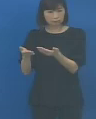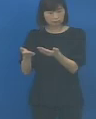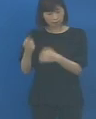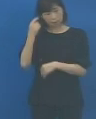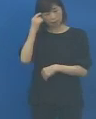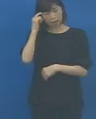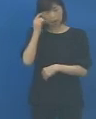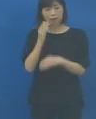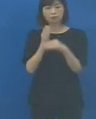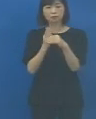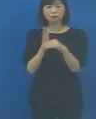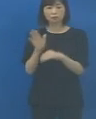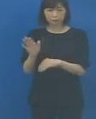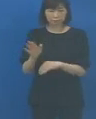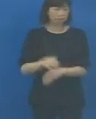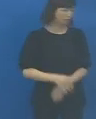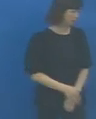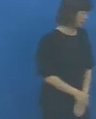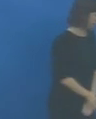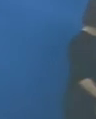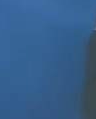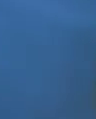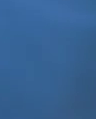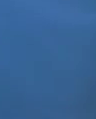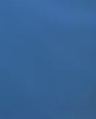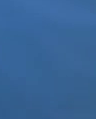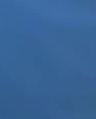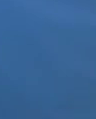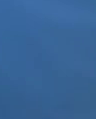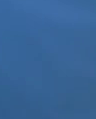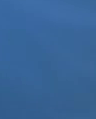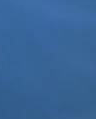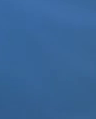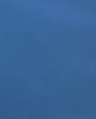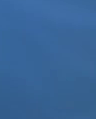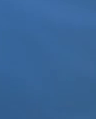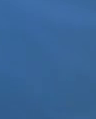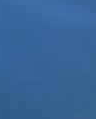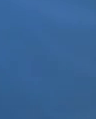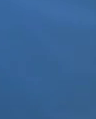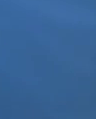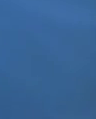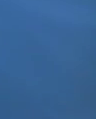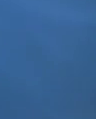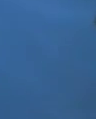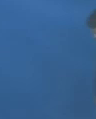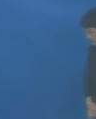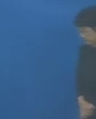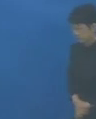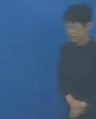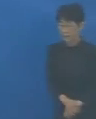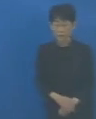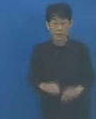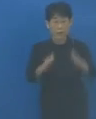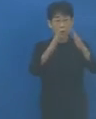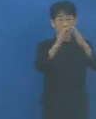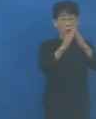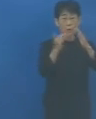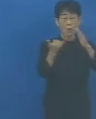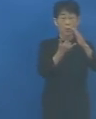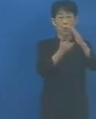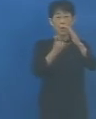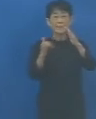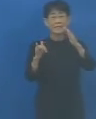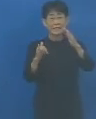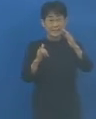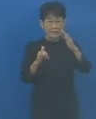えているところであります。まあ、このファミリーワーケーションはまだ新しい分野でございまして、ご家族